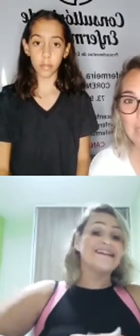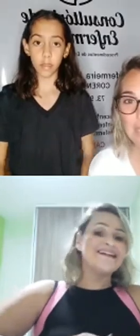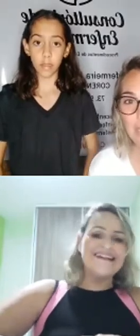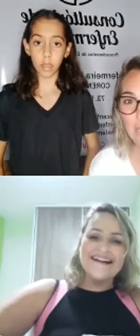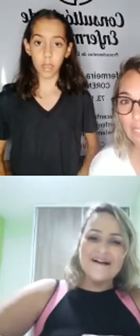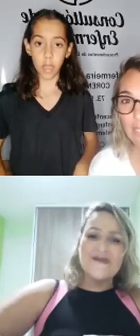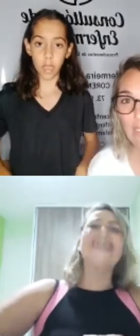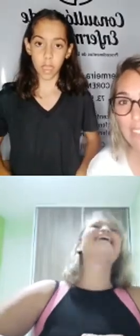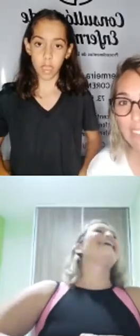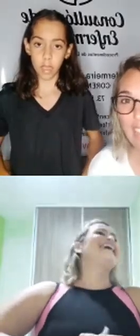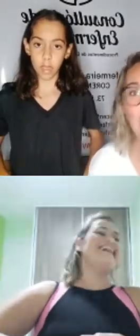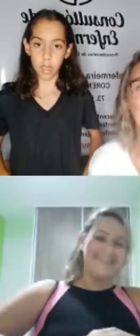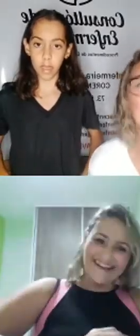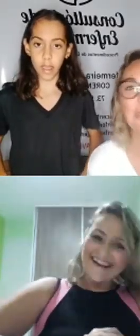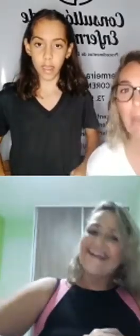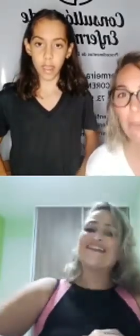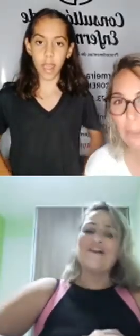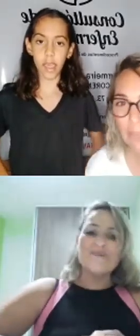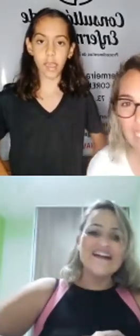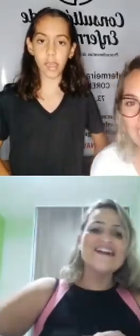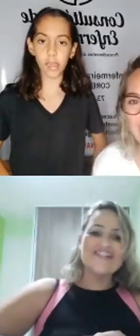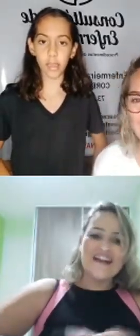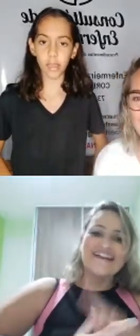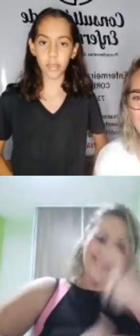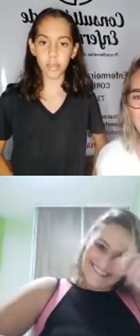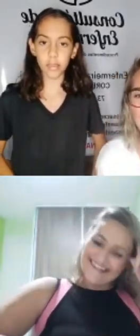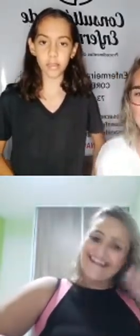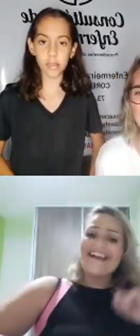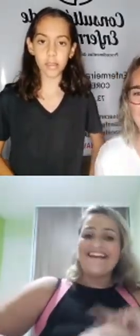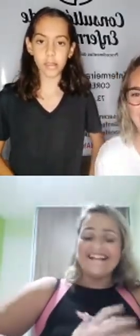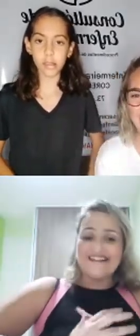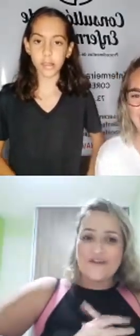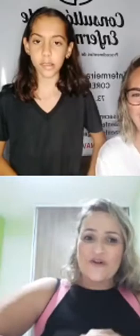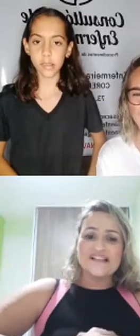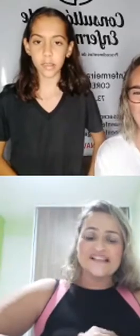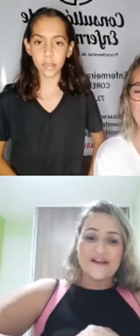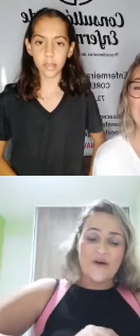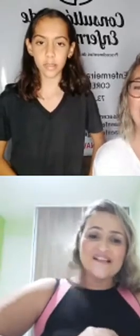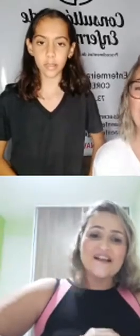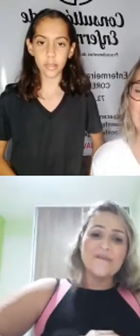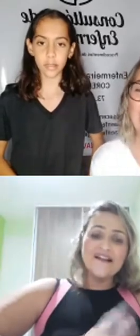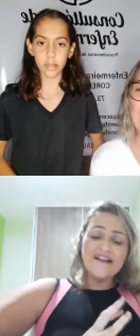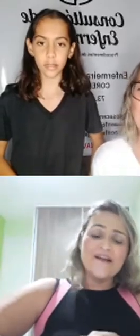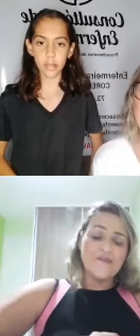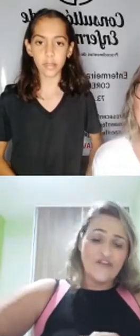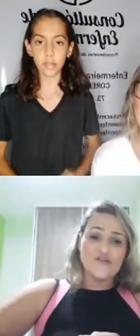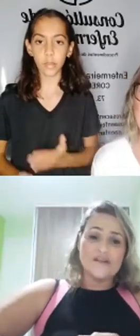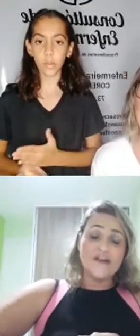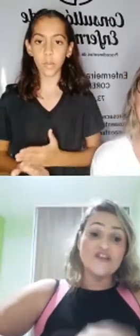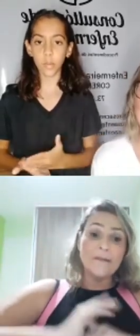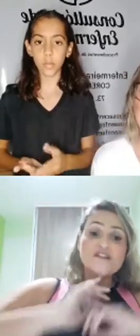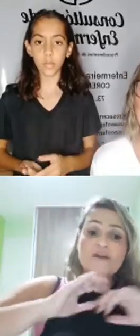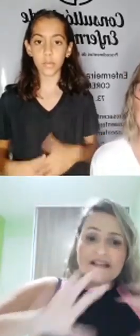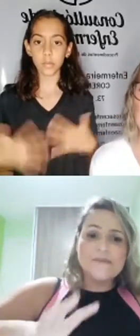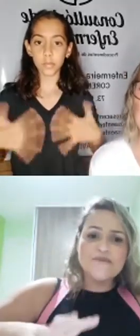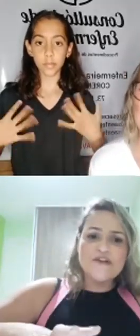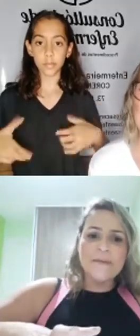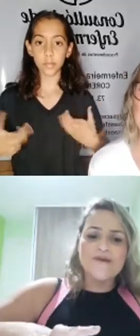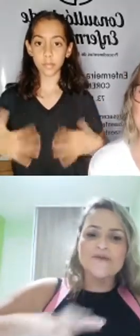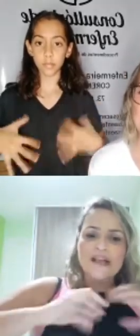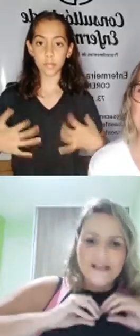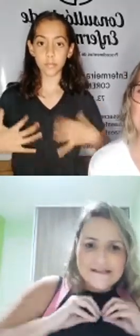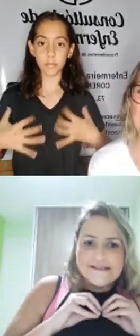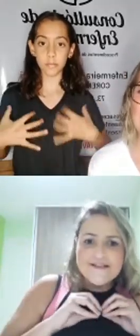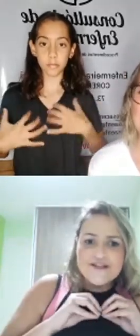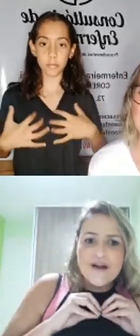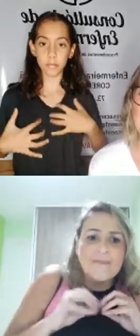depois Sim, descontou. Estou vendo nervosismo também algum aí. achei. Então, eu comecei bem nervosa, mas depois que eu respondi a pergunta,